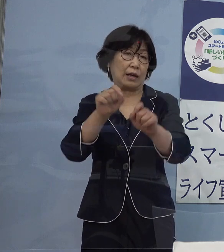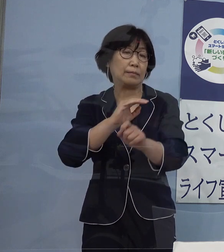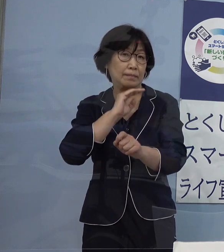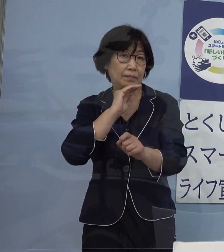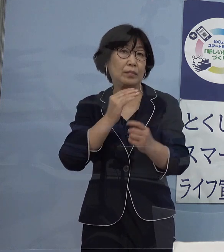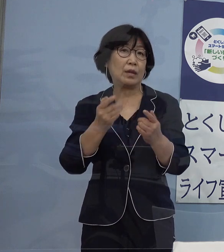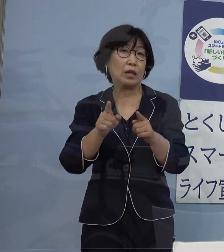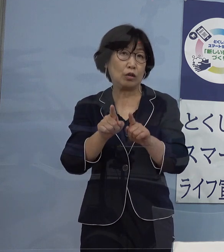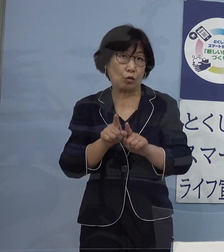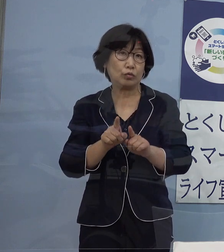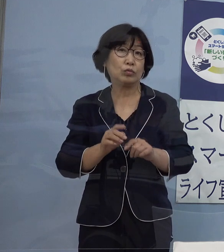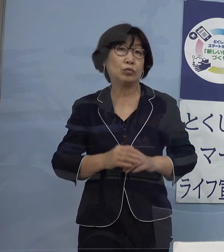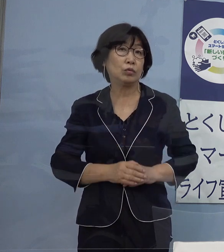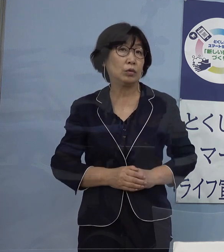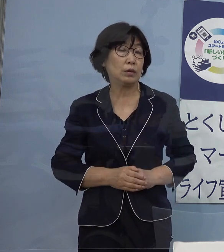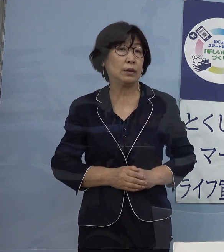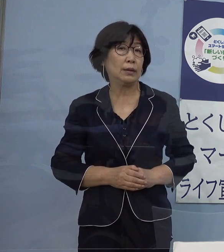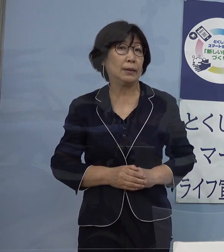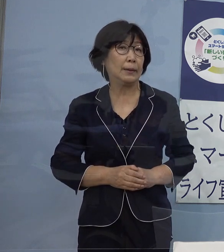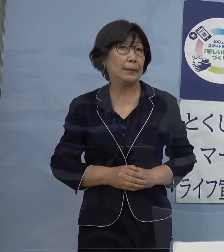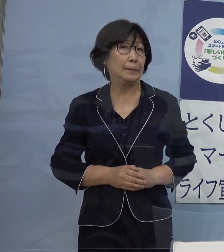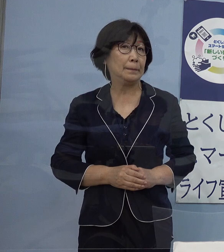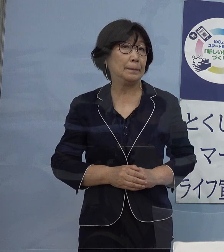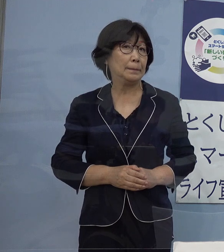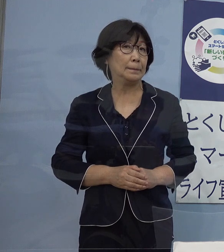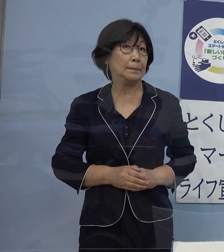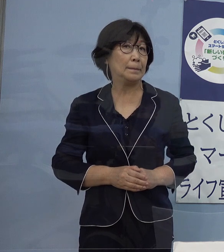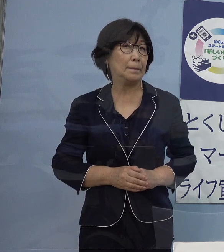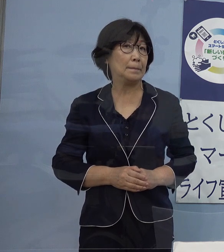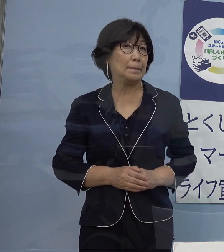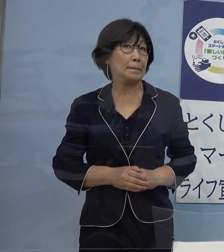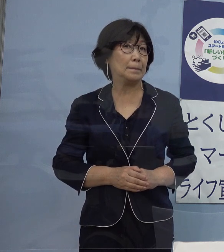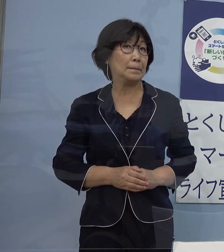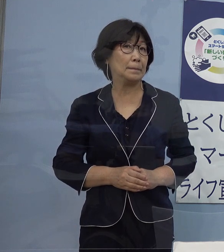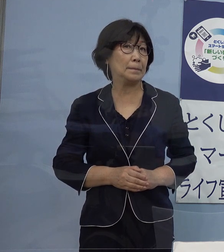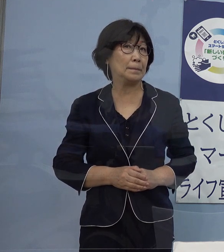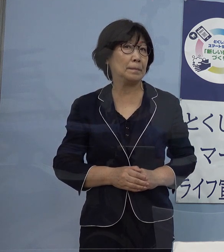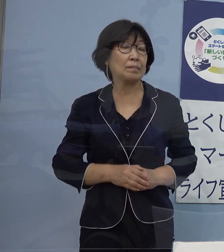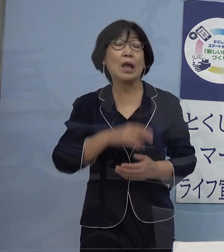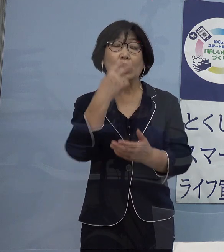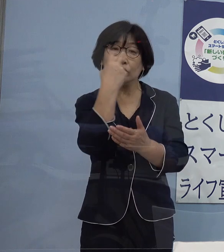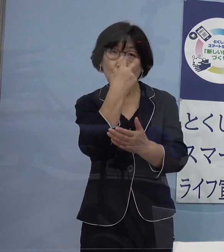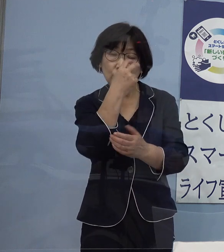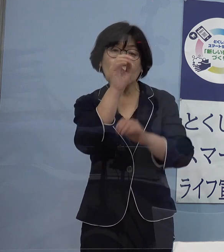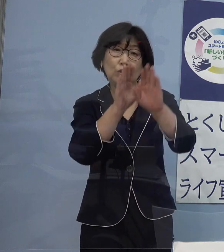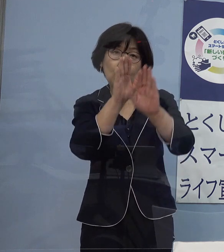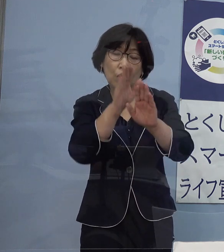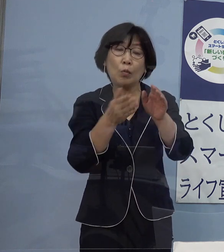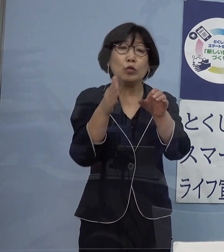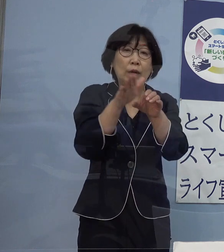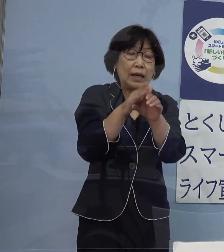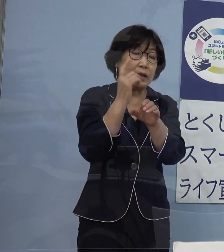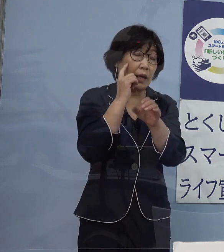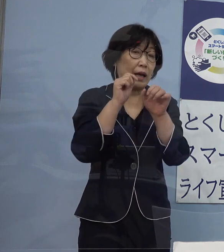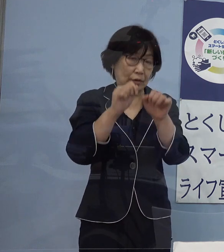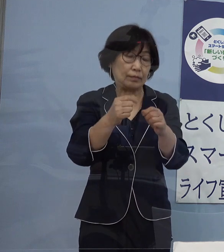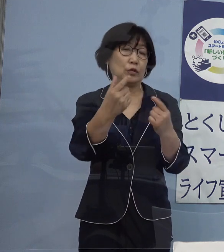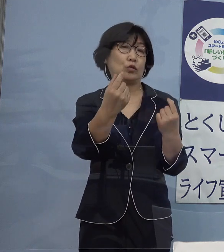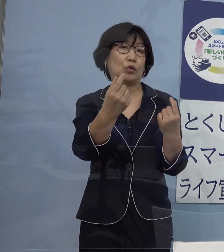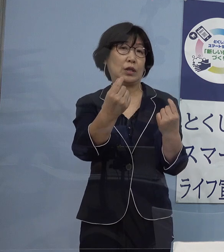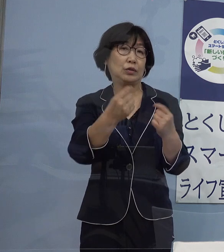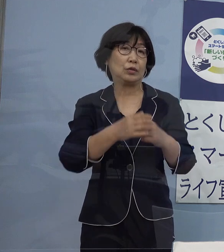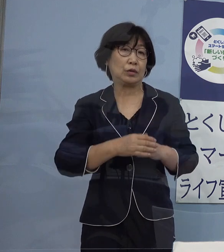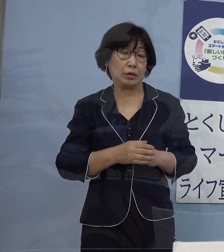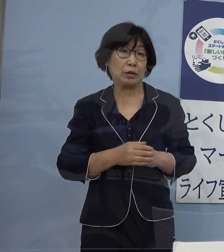ので、今現在対立っていうのを決めているわけではなくて、その調査状況とかを踏まえて、 そうです。まず当面としては、